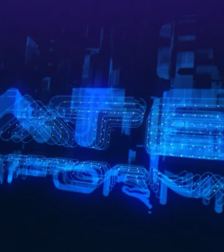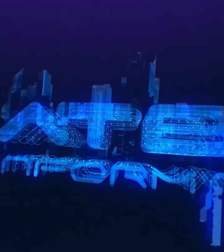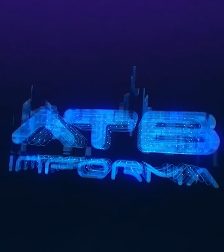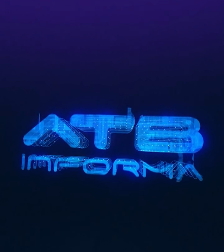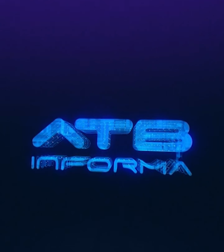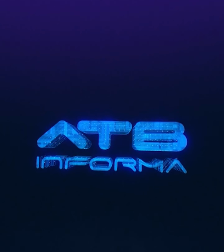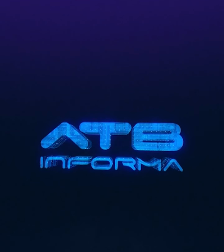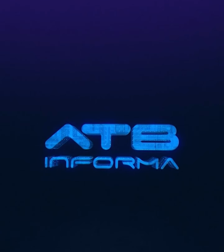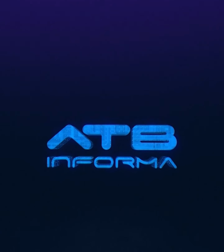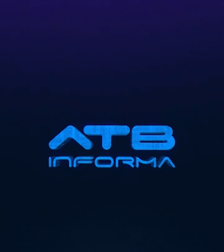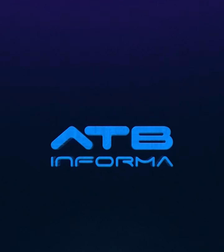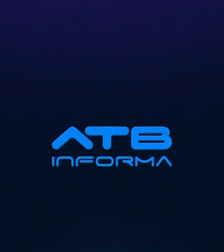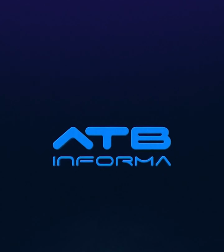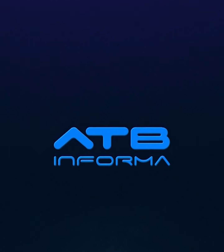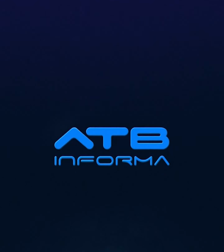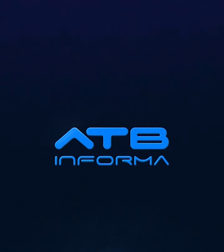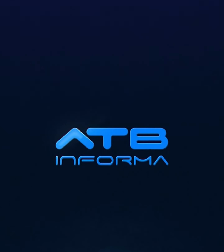ATV Informa